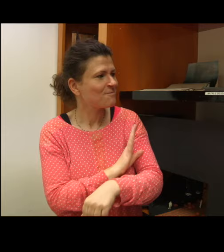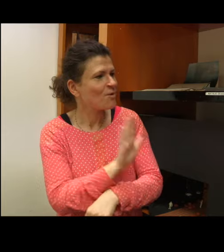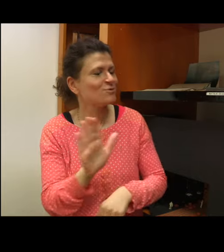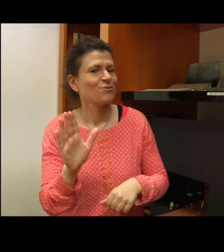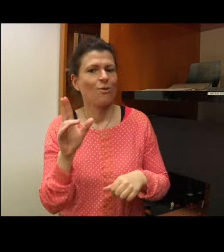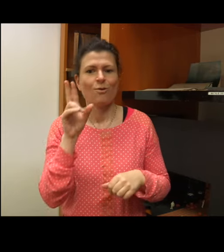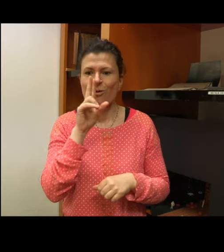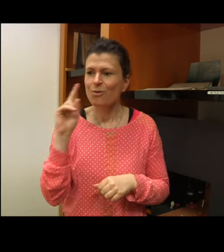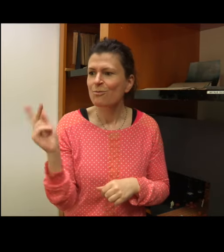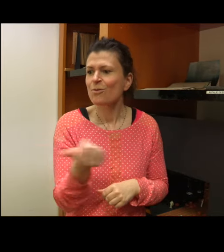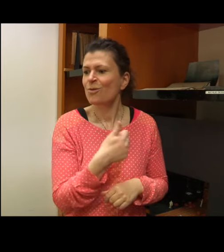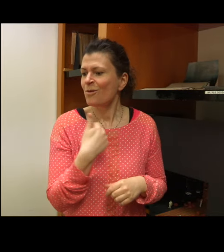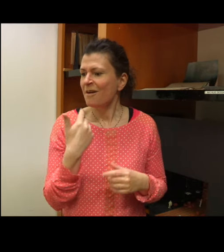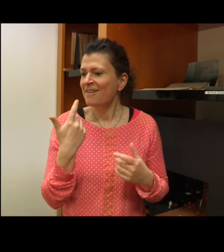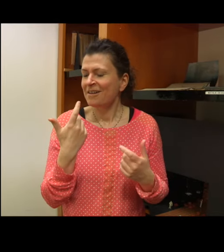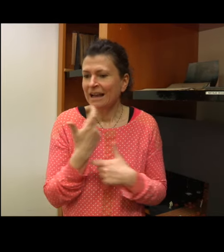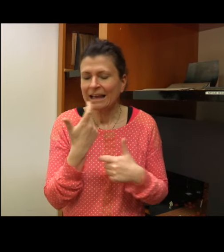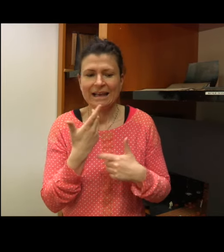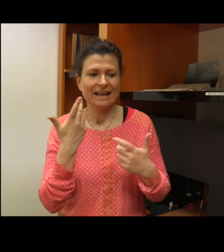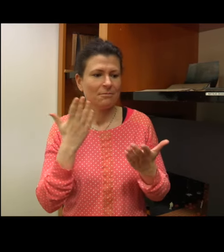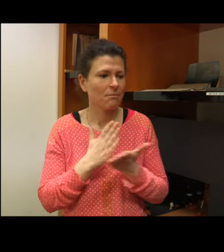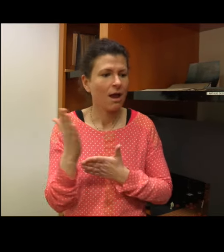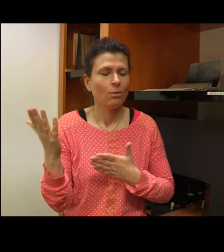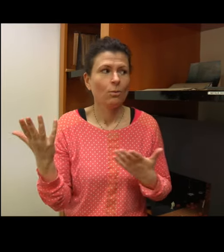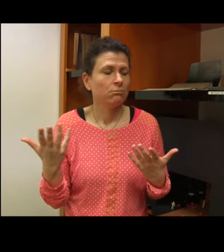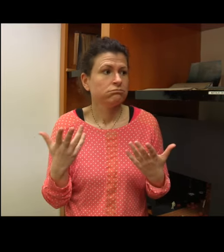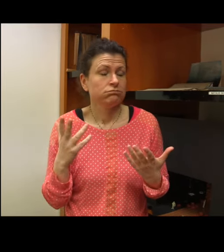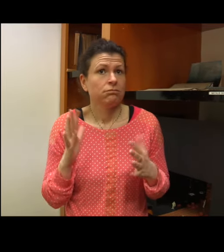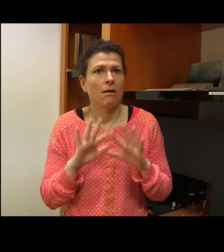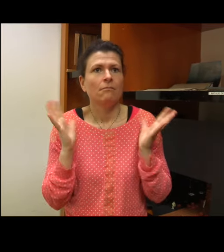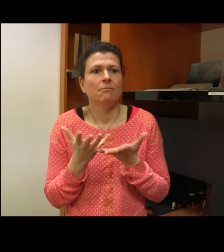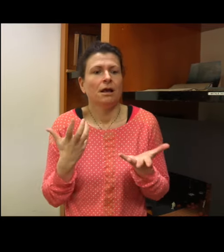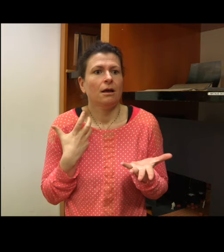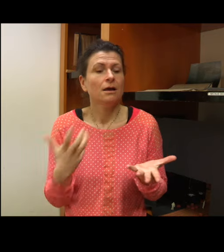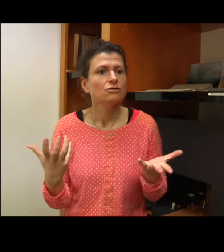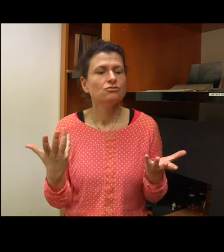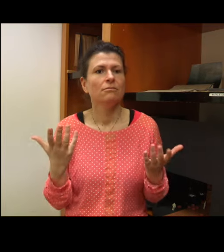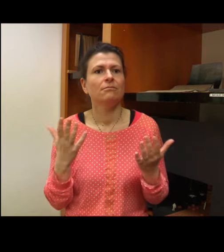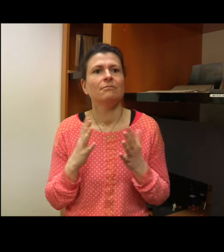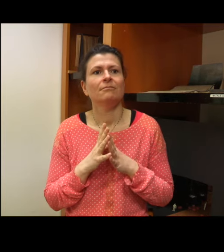Quelles émotions on a, on vit ensemble. C'est un parcours ensemble, c'est très riche.